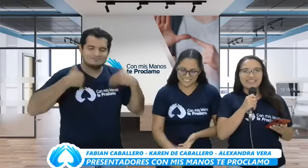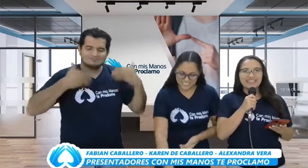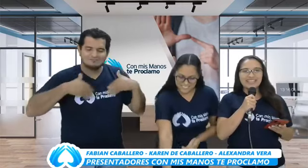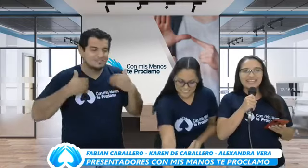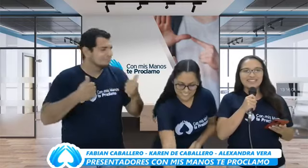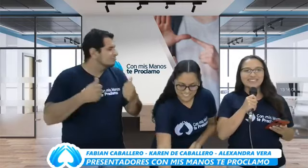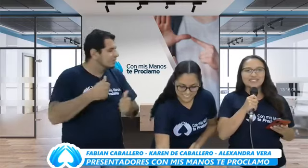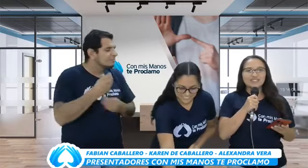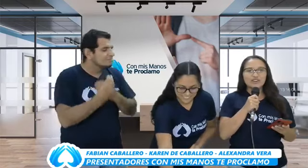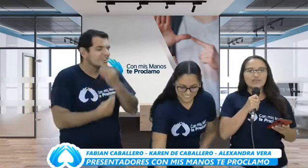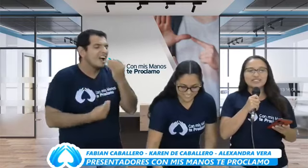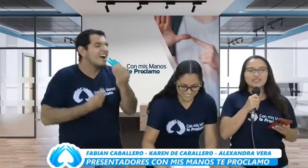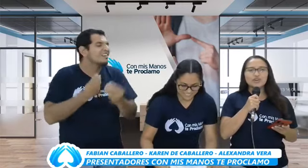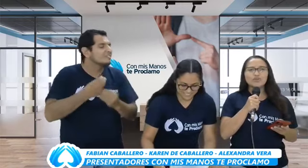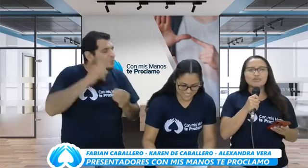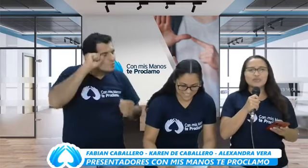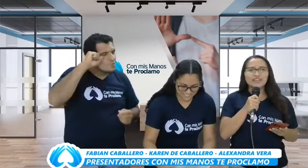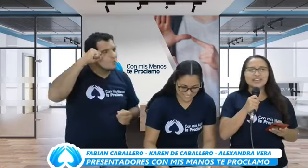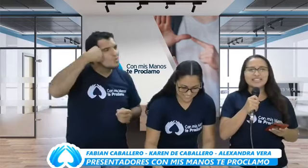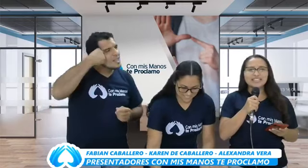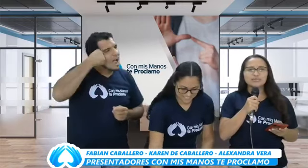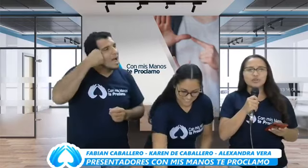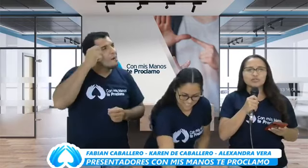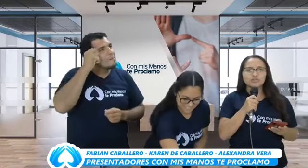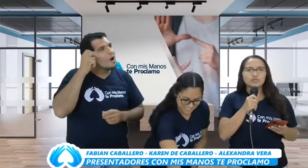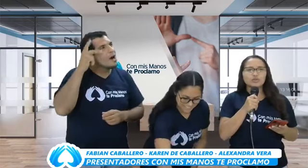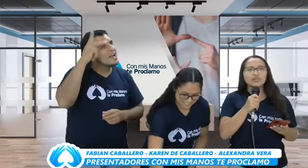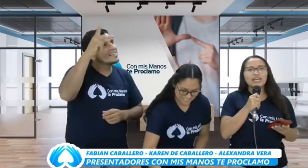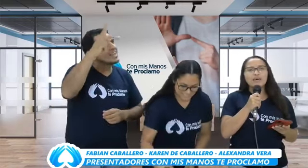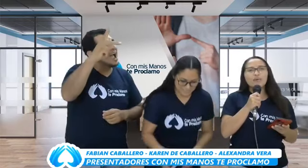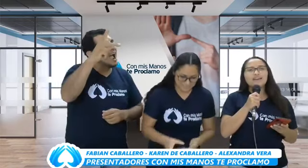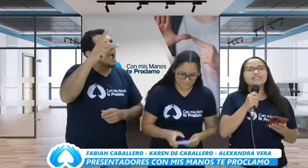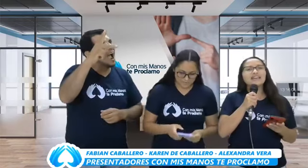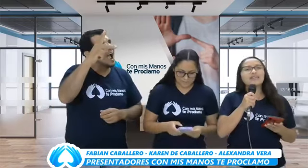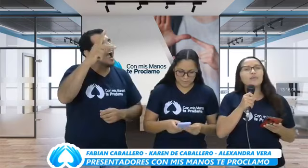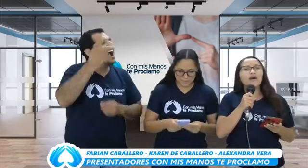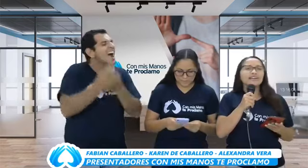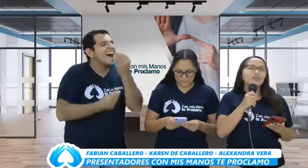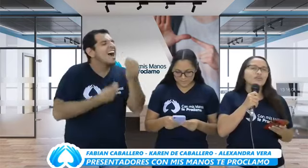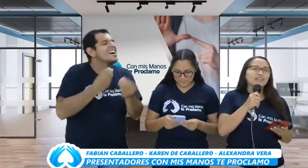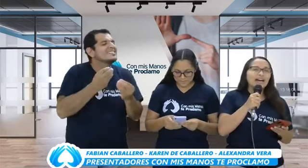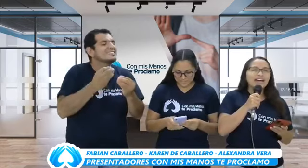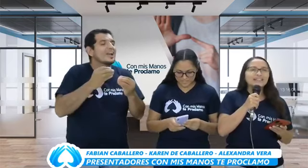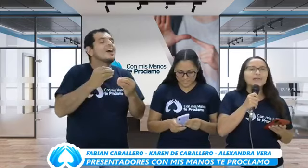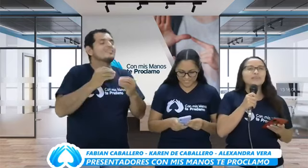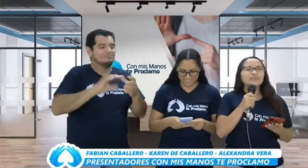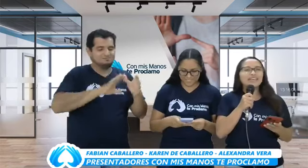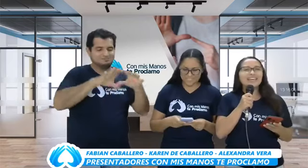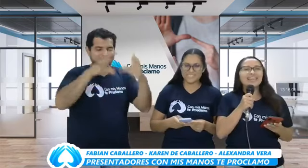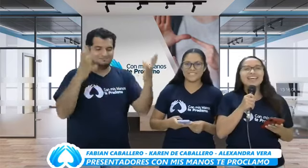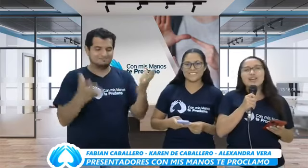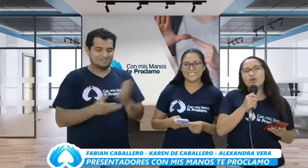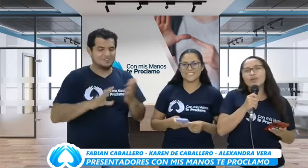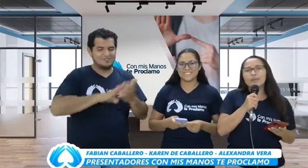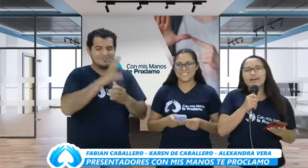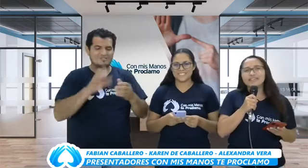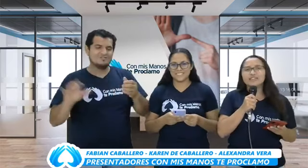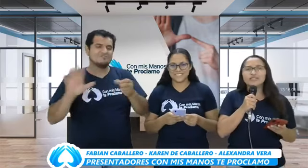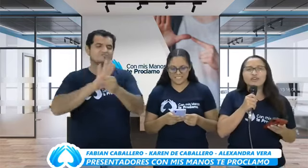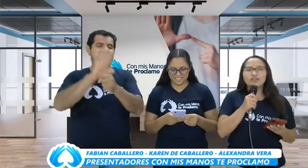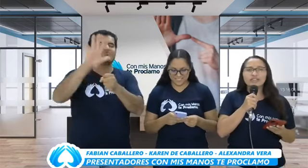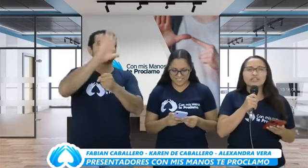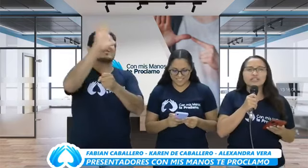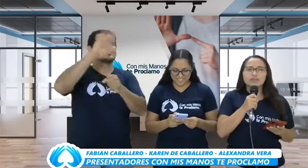Amén, amén, qué bendición, me siento muy, muy feliz, muy gozoso y bueno, ¿qué vamos a hacer? Vamos a recordar también los